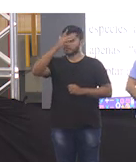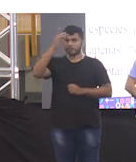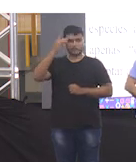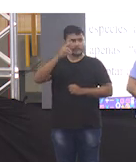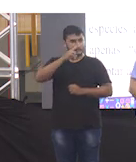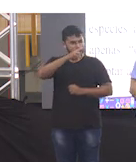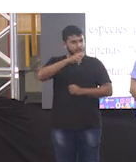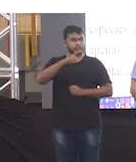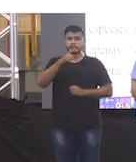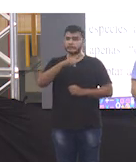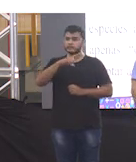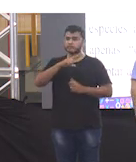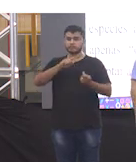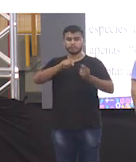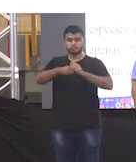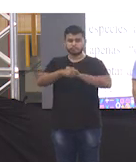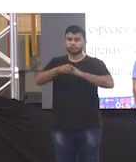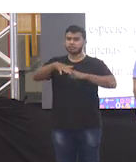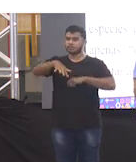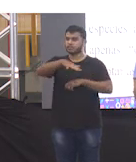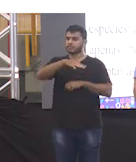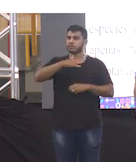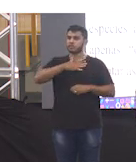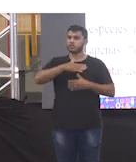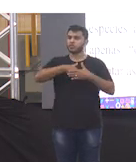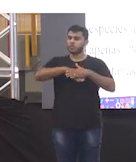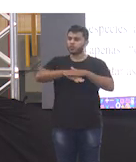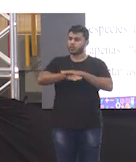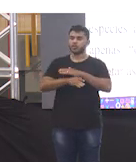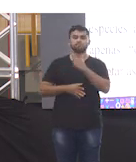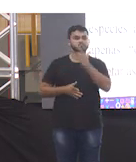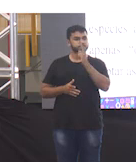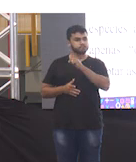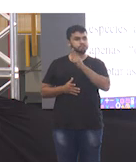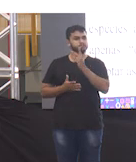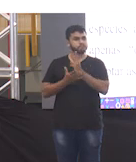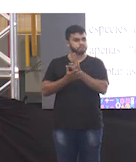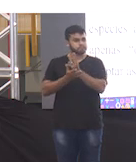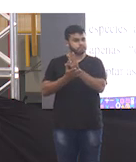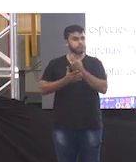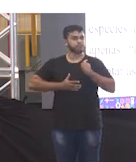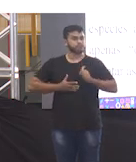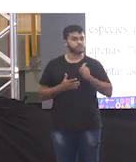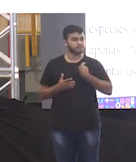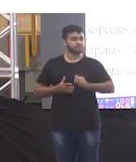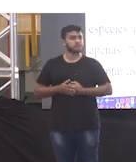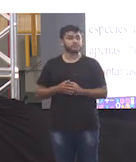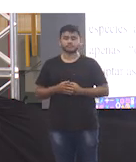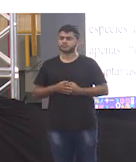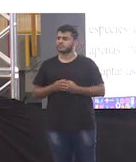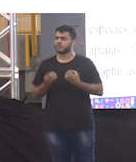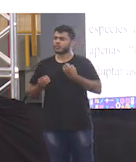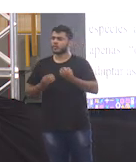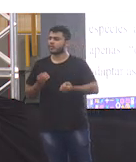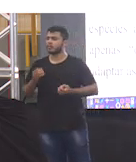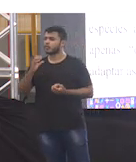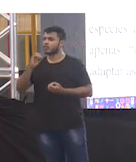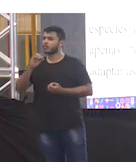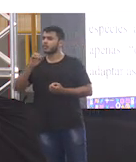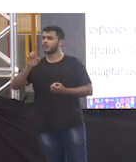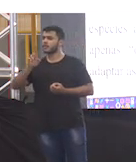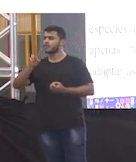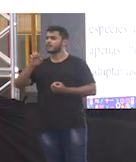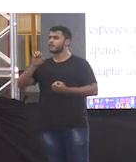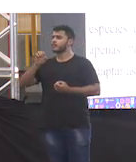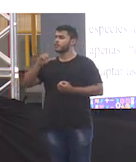que têm condição de se adaptar às adversidades, têm condição de sobreviver. Galera, como é que o evolucionismo vai influenciar